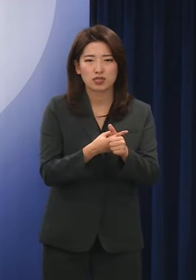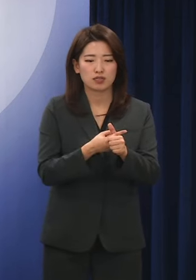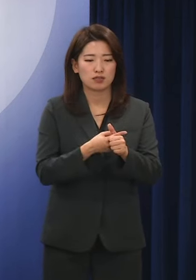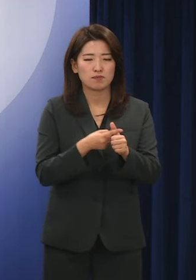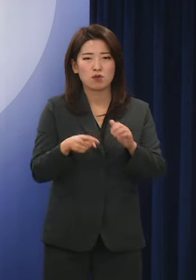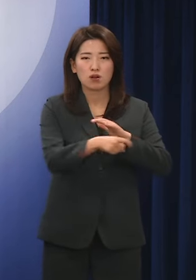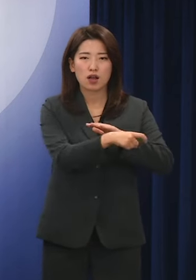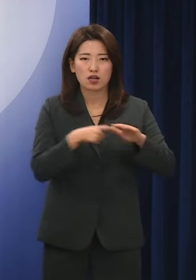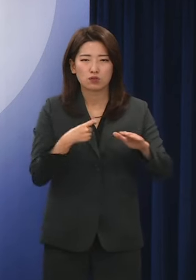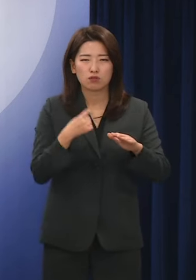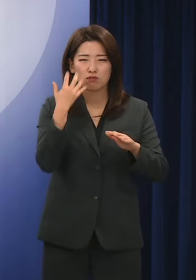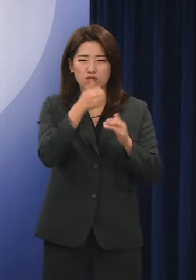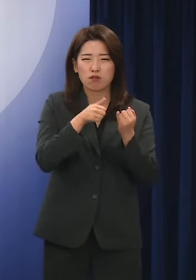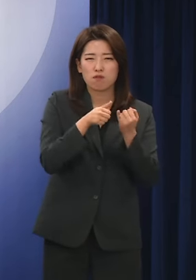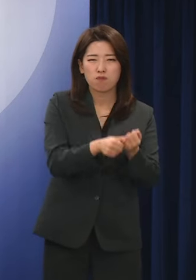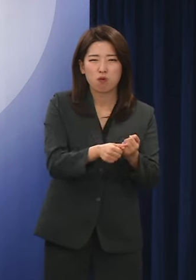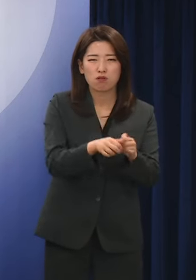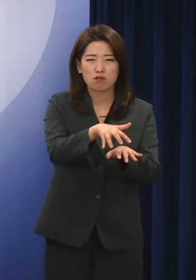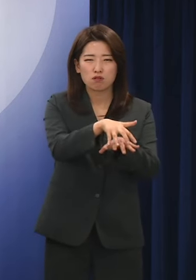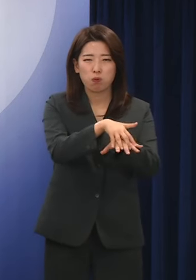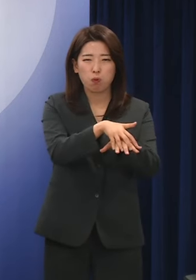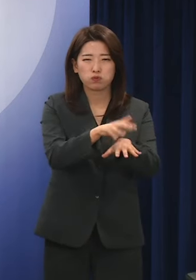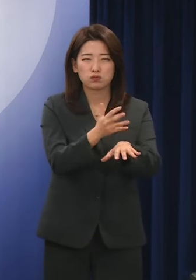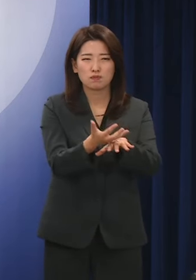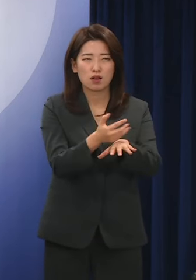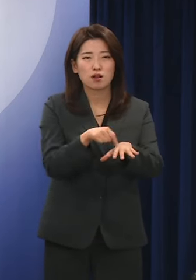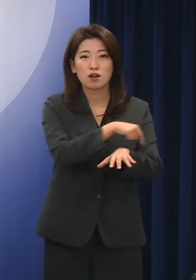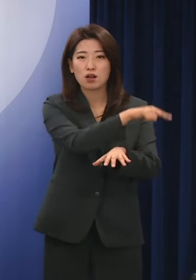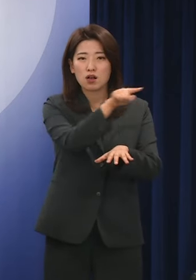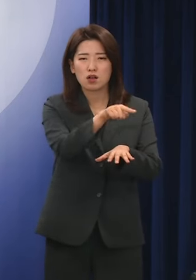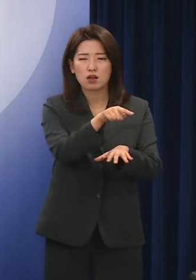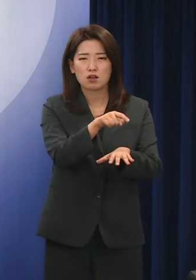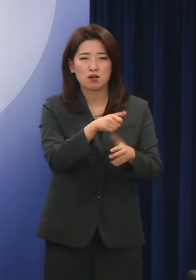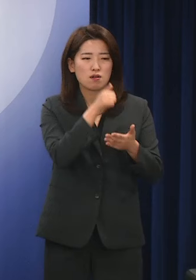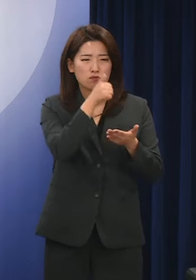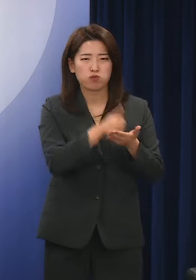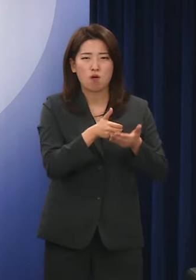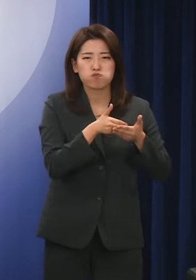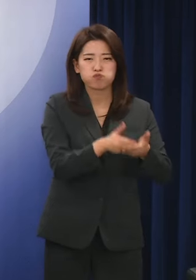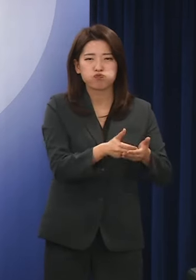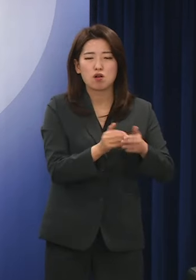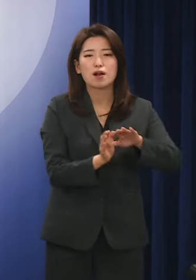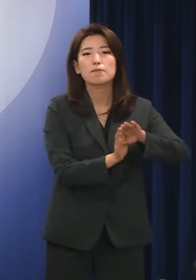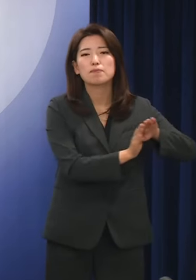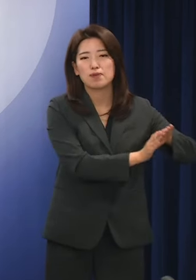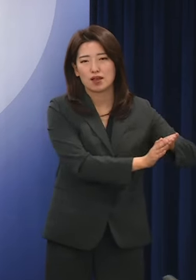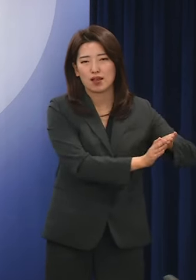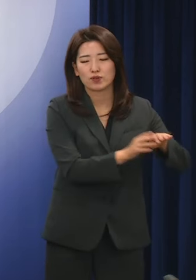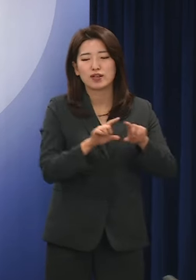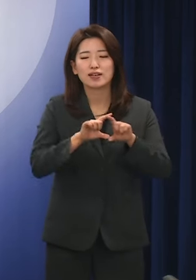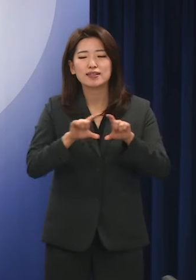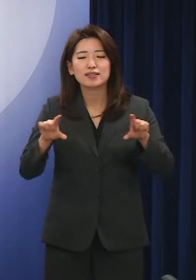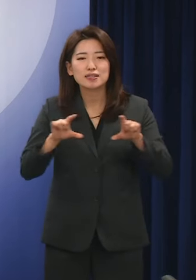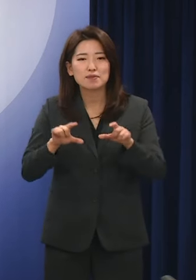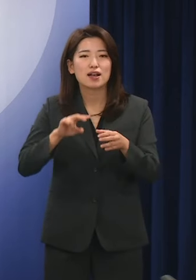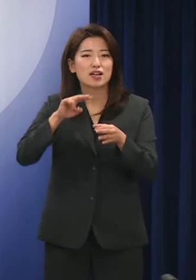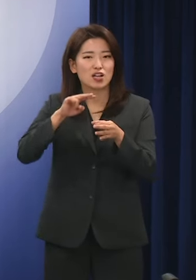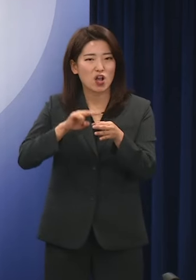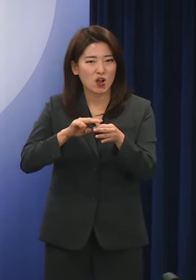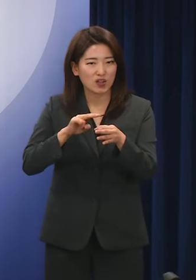조직폭력, 성폭력 등 강력범죄를 제외한 재산범죄 위주의 일반 형사범